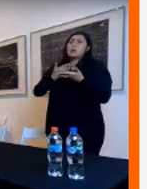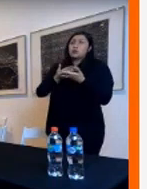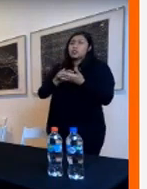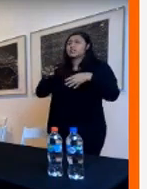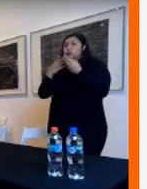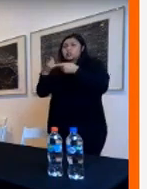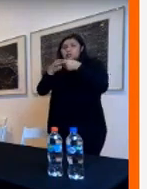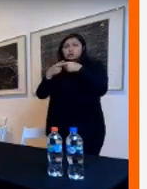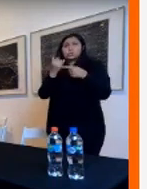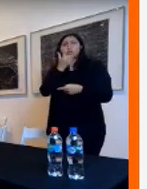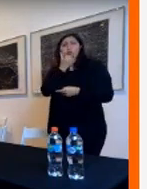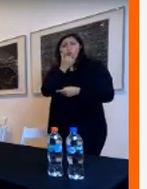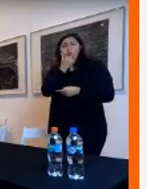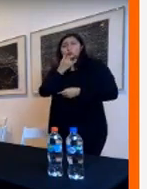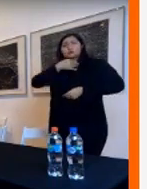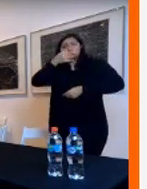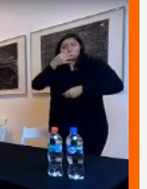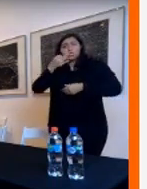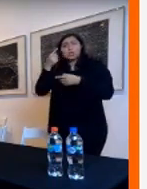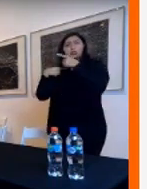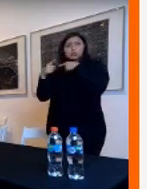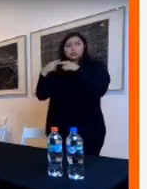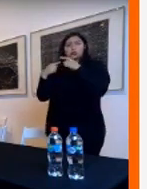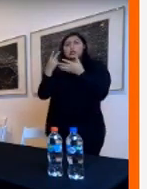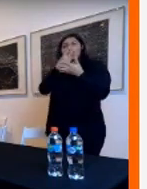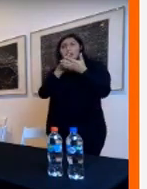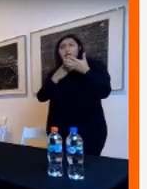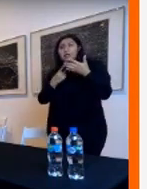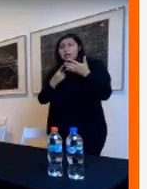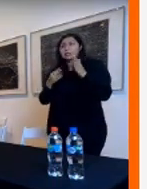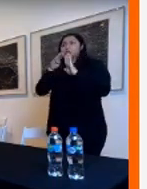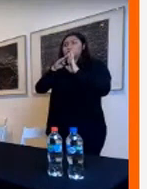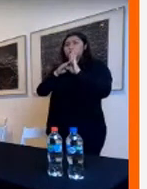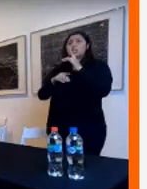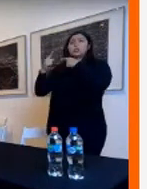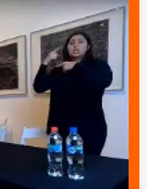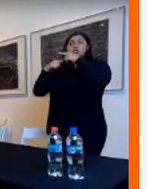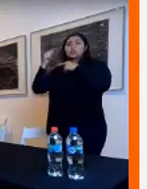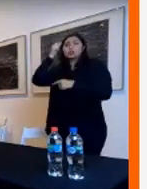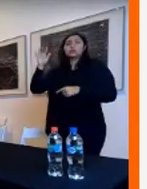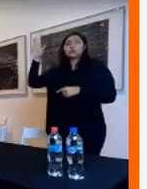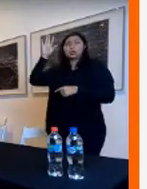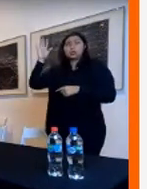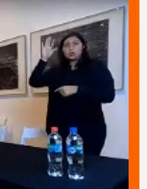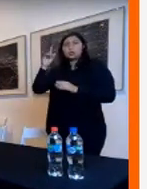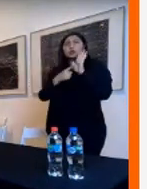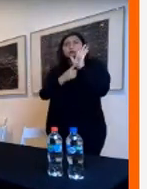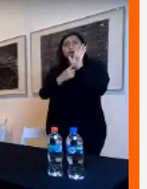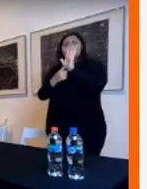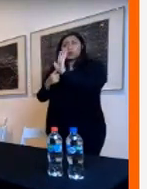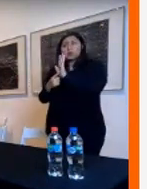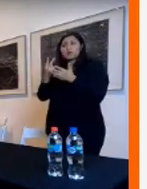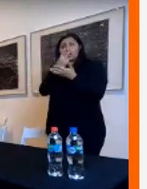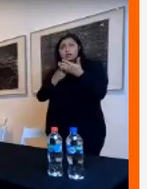¿no es cierto? Y narramos obras de arte, en la cual se mezcla contenido histórico, contenido teórico sobre las obras de los artistas, pero también